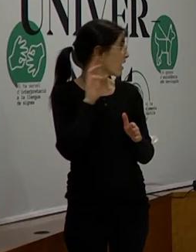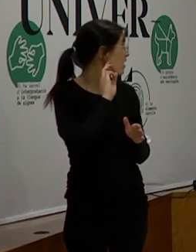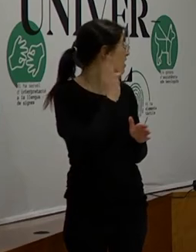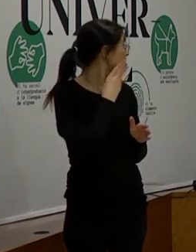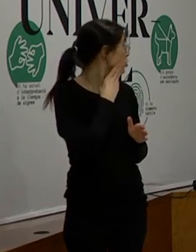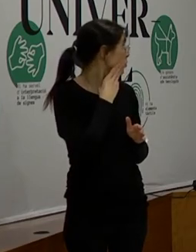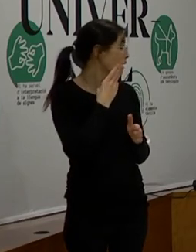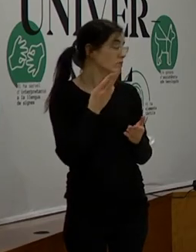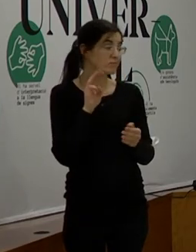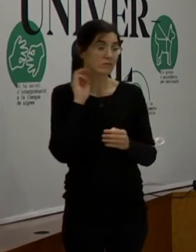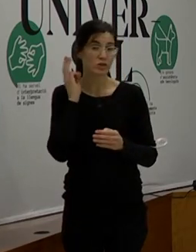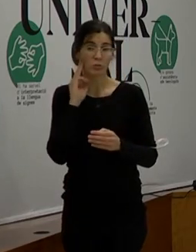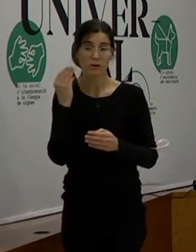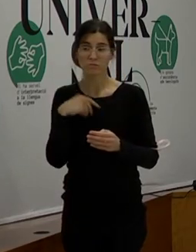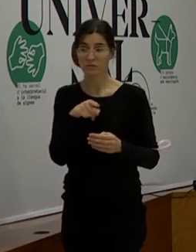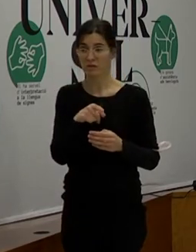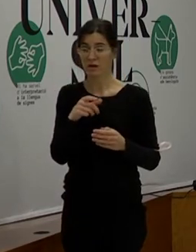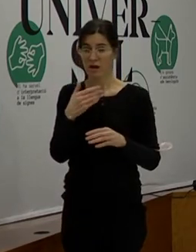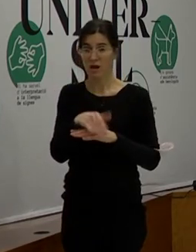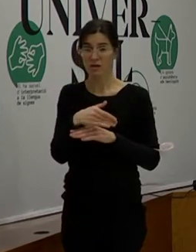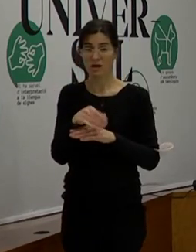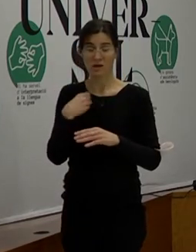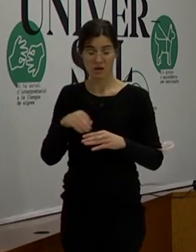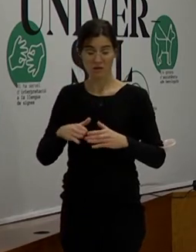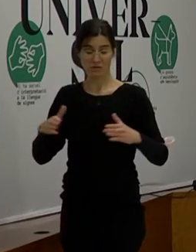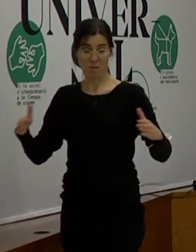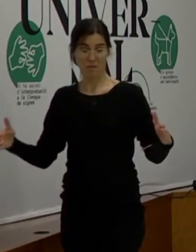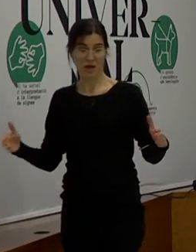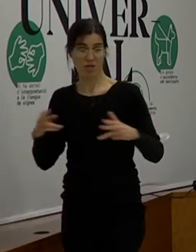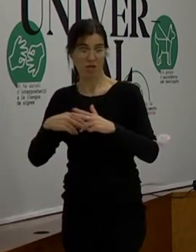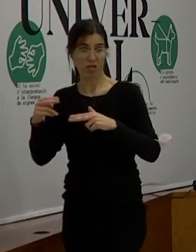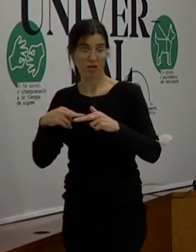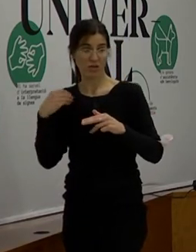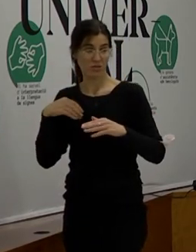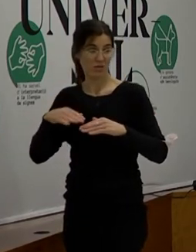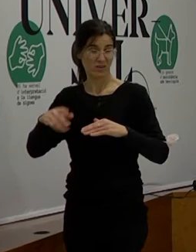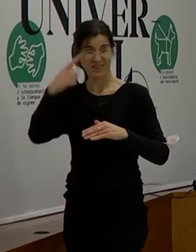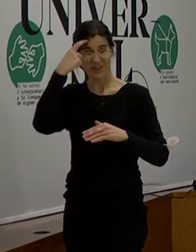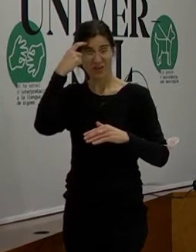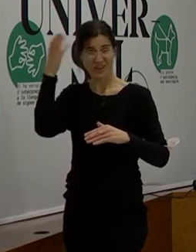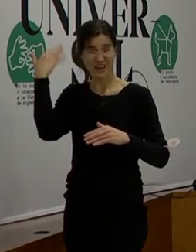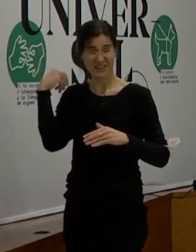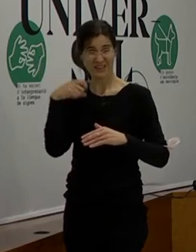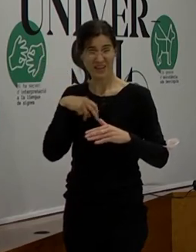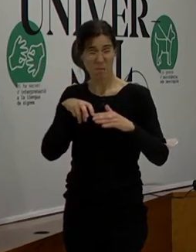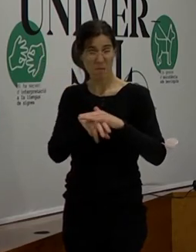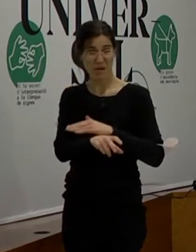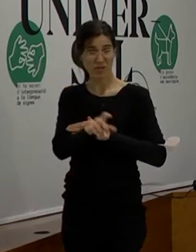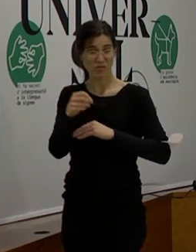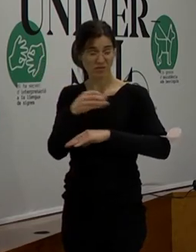I aquest és un carrer que es va ampliar, es va posar els talussos, te'n recordes que abans passava el metro i el tren